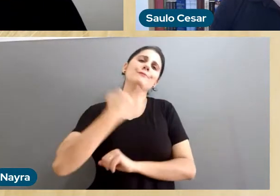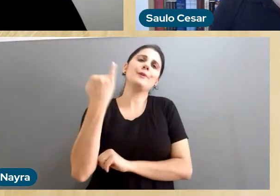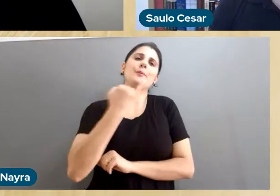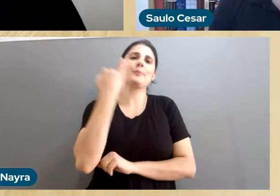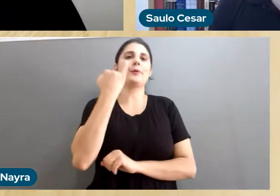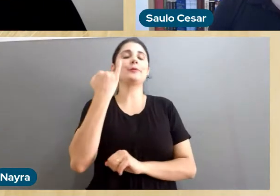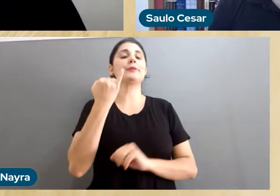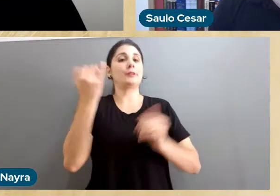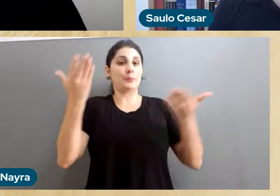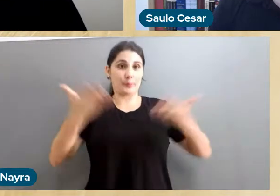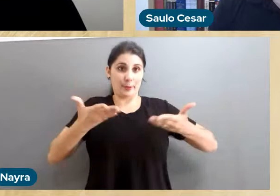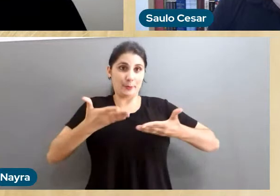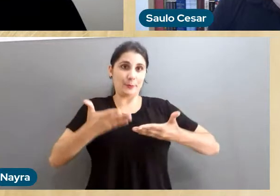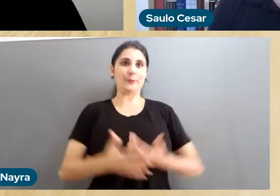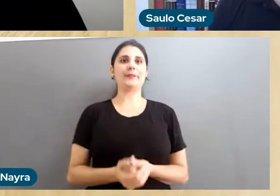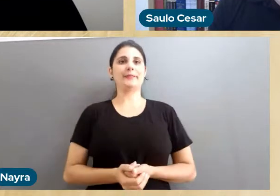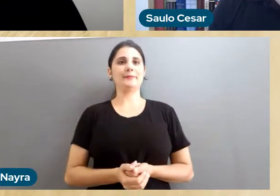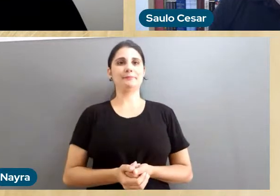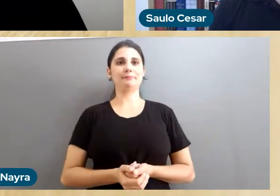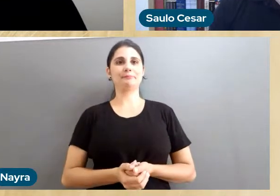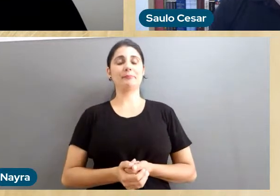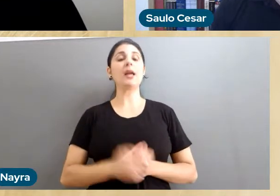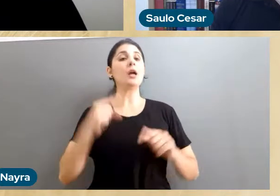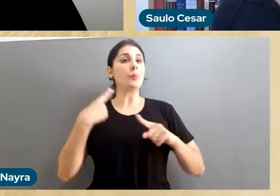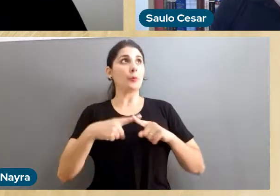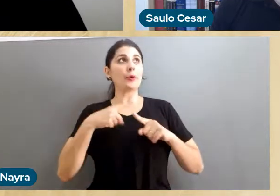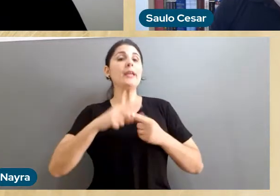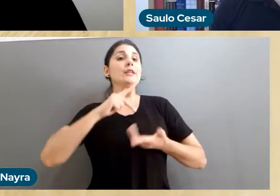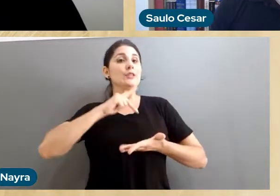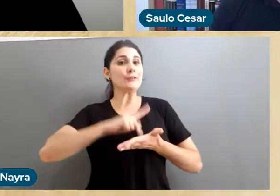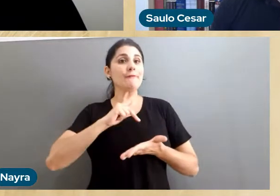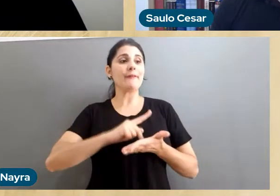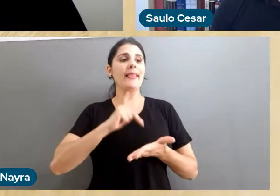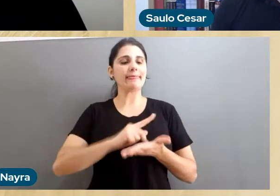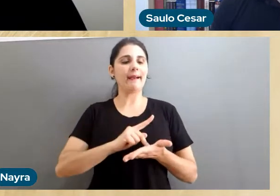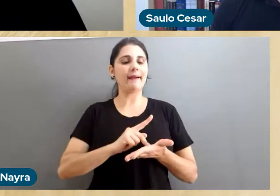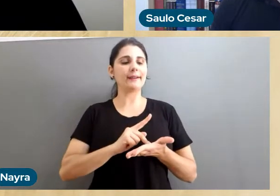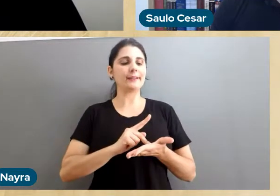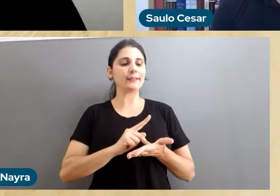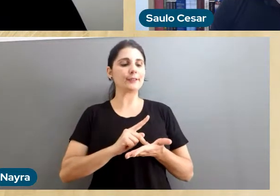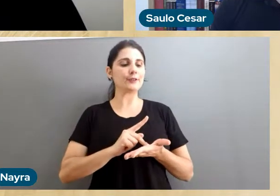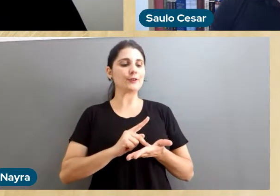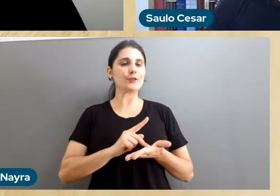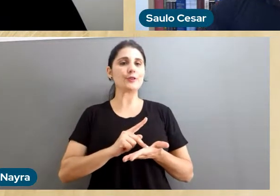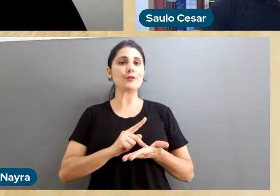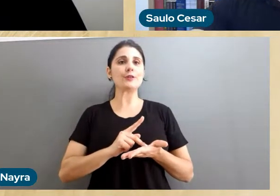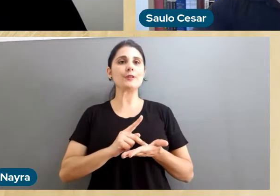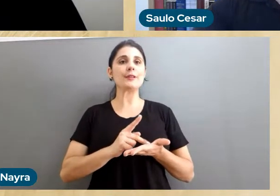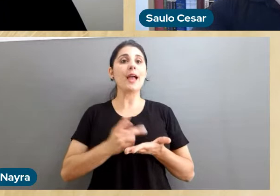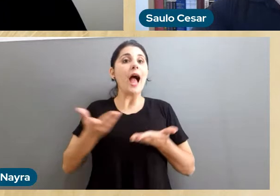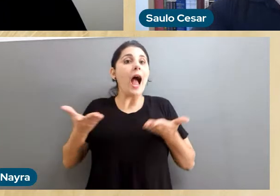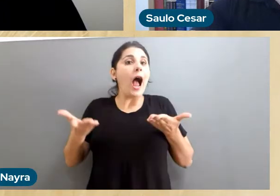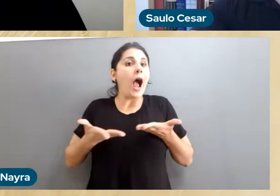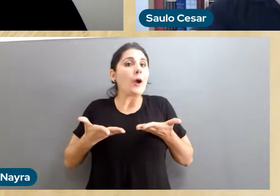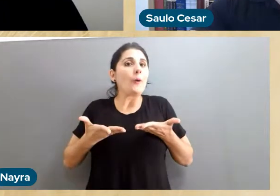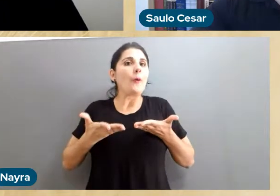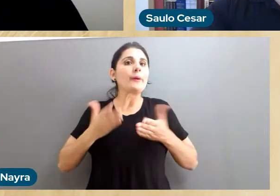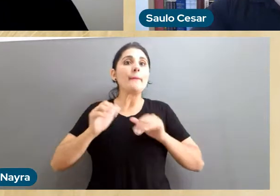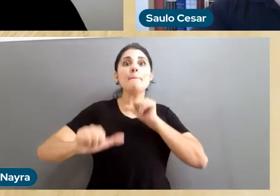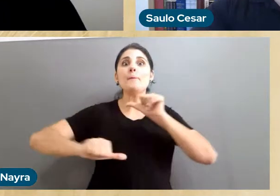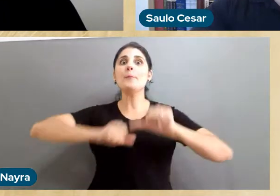dias atuais. Porque, de fato, vivemos tempos que são extremamente transformadores